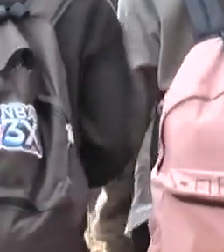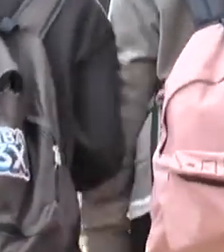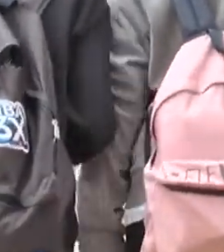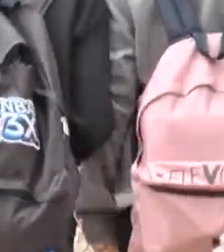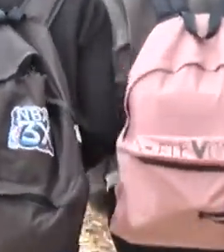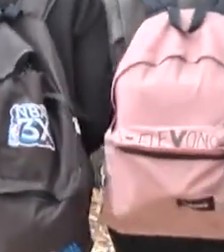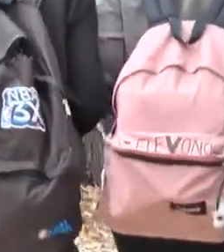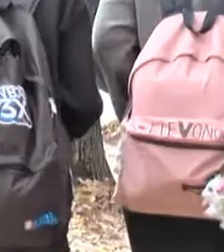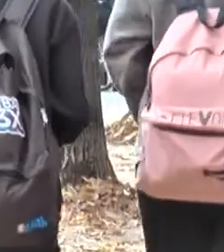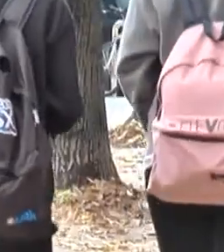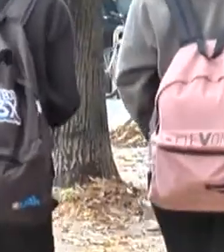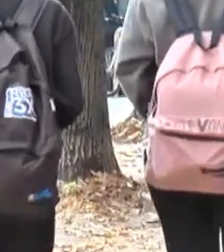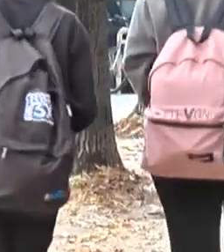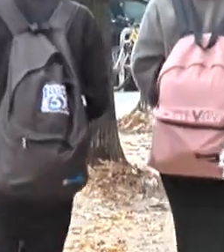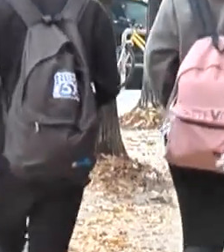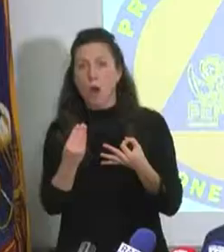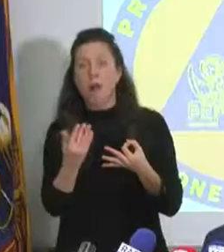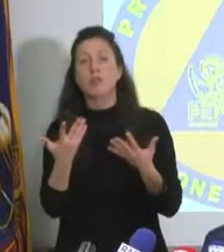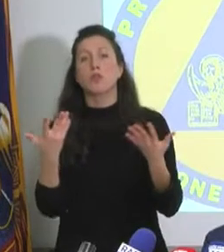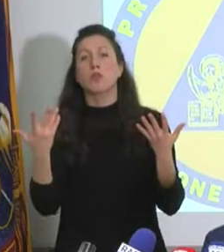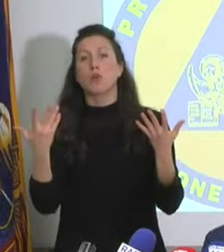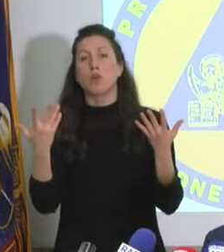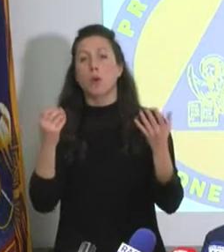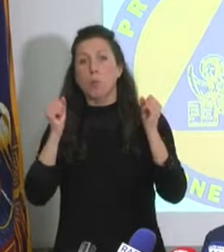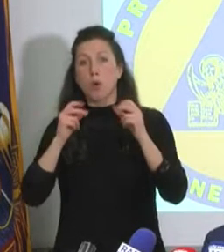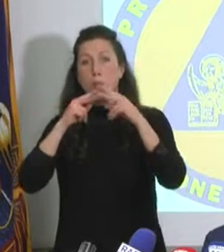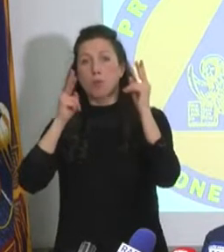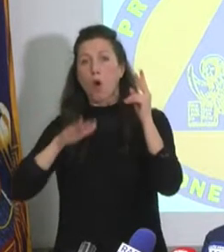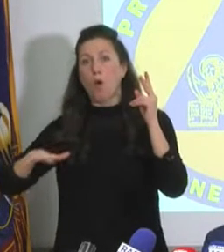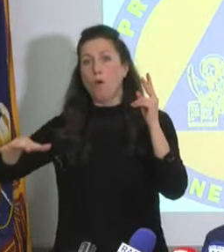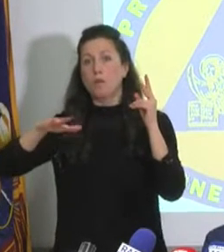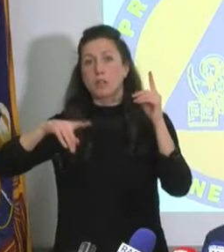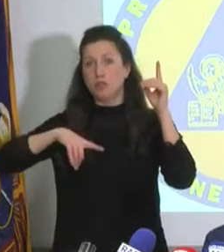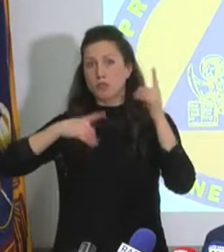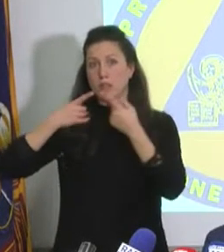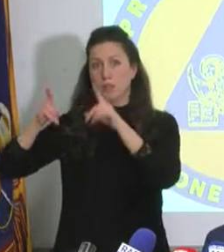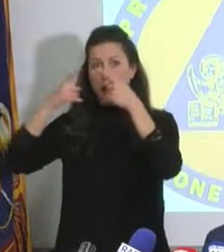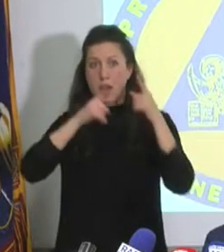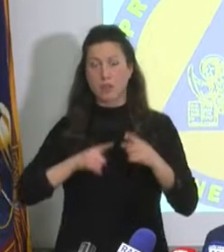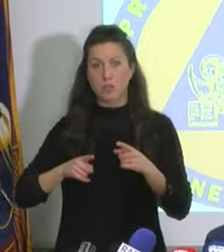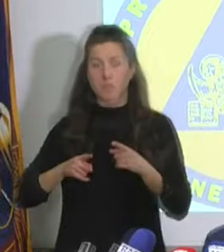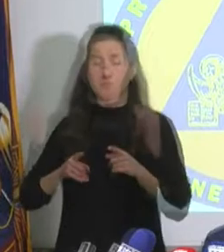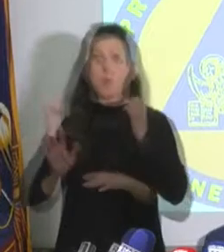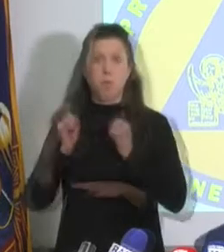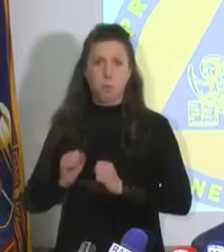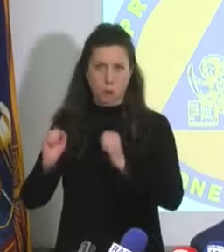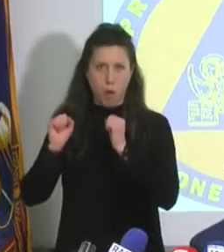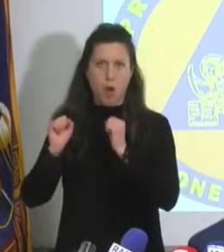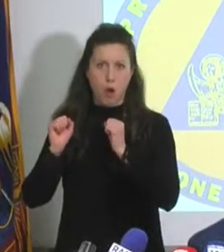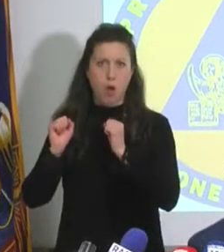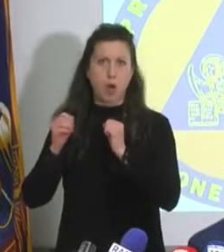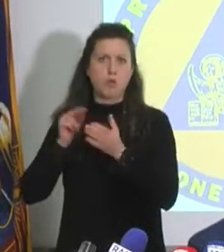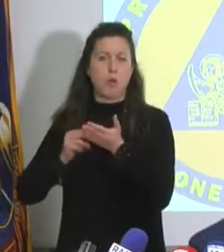verranno discusse nelle prossime ore mi sembra di capire che prudenzialmente sia attraverso 50 pazienti in questa prima fase dovremo